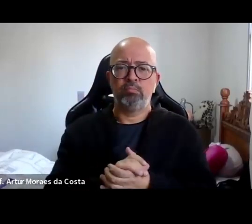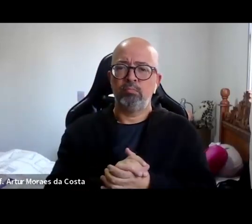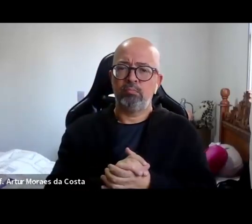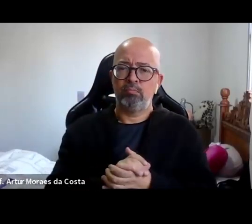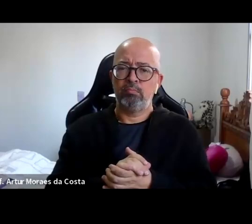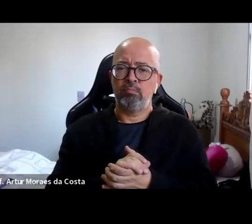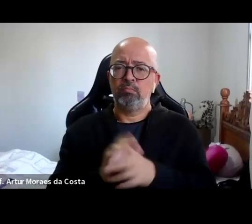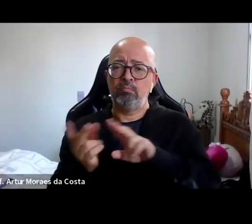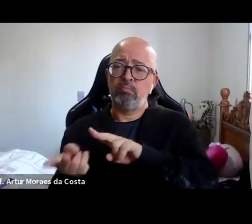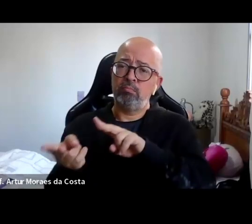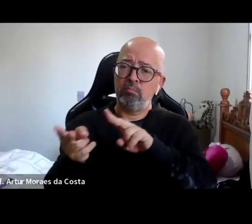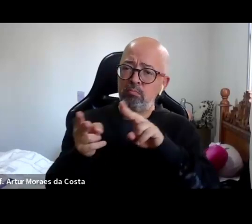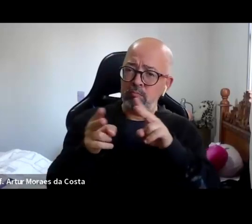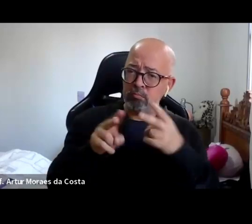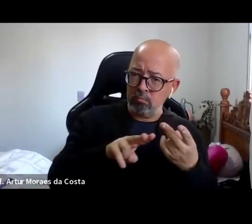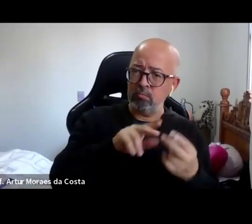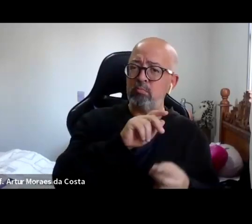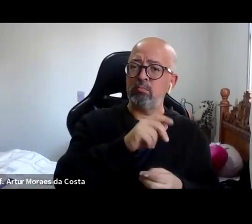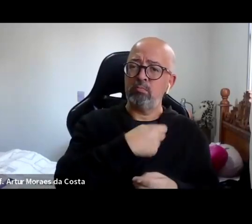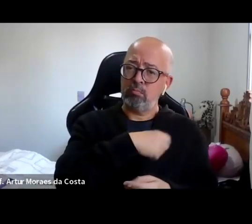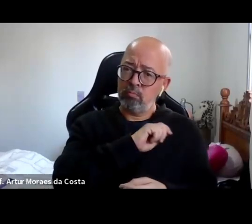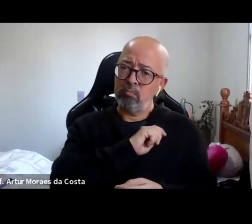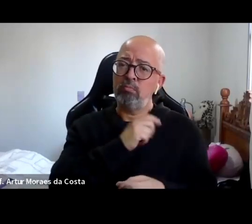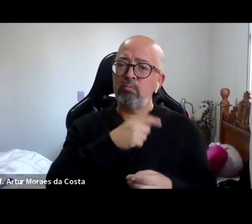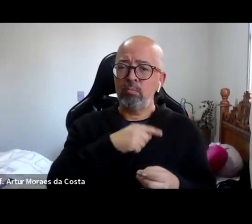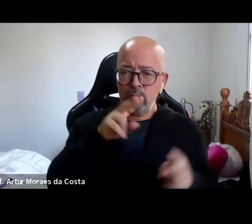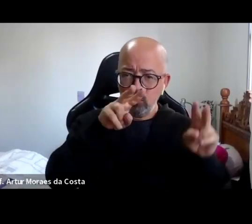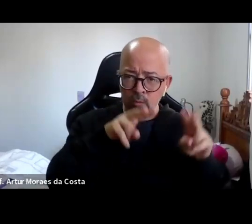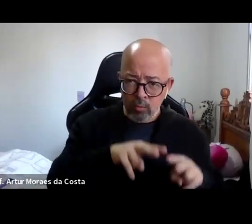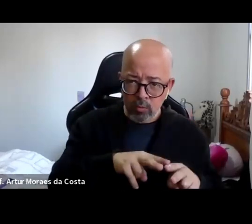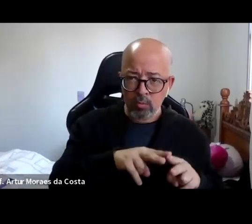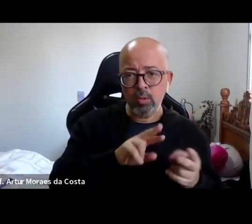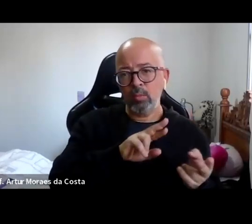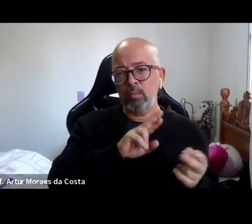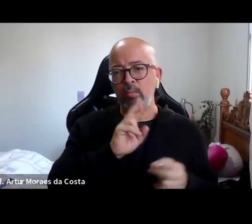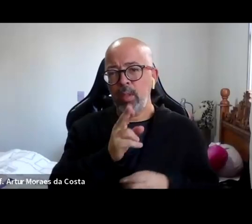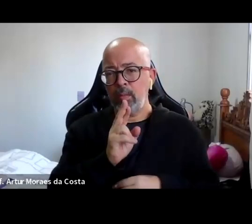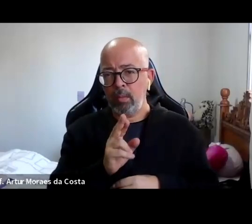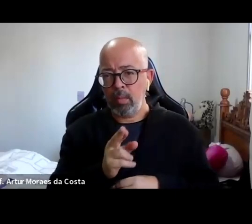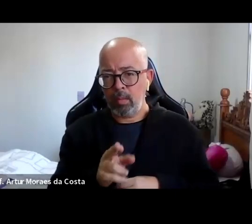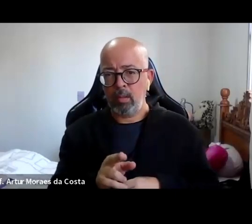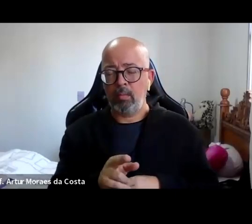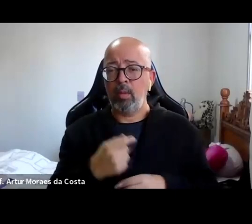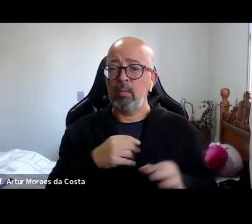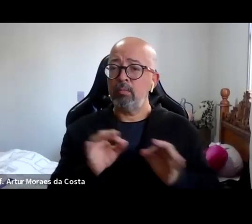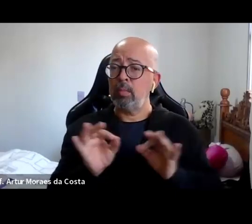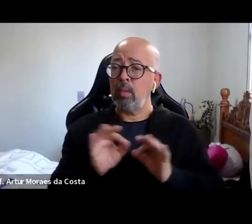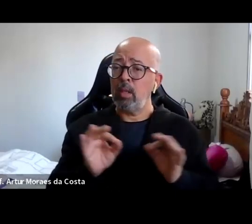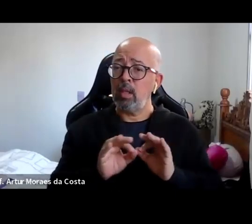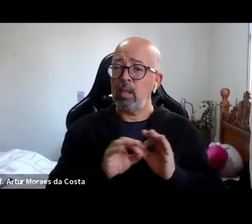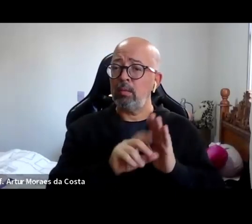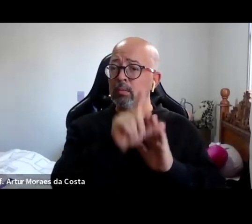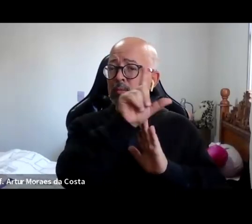cosas tal vez no todo pero posiblemente me falten algunas cosas que si ustedes las consideran las